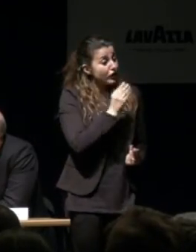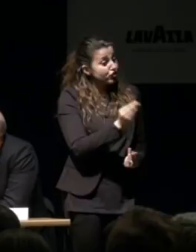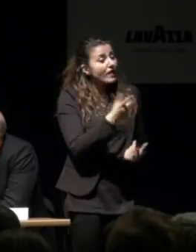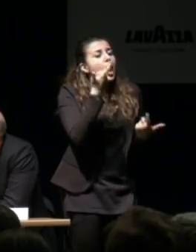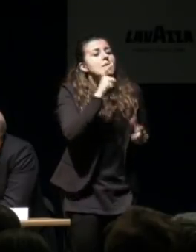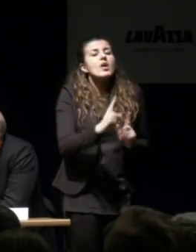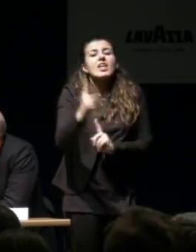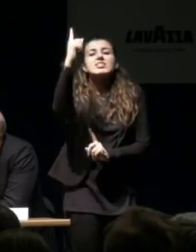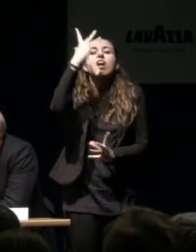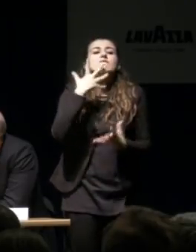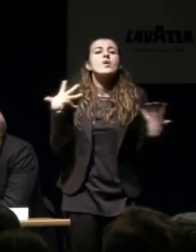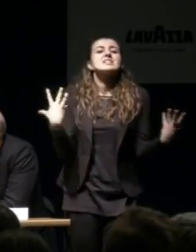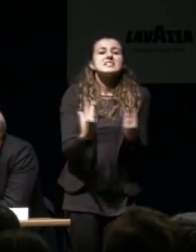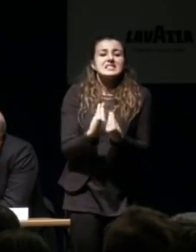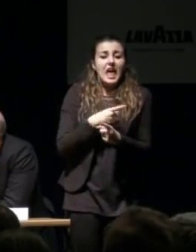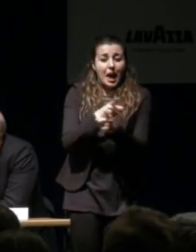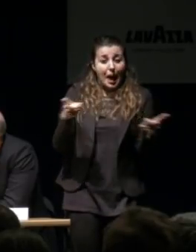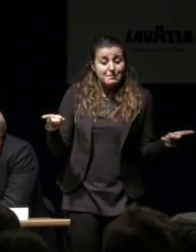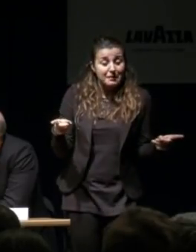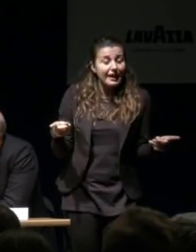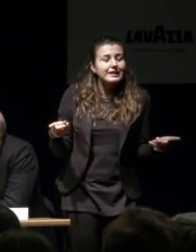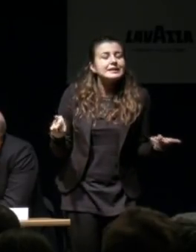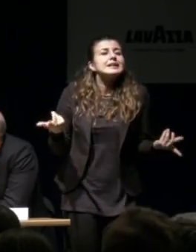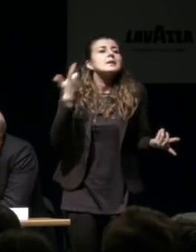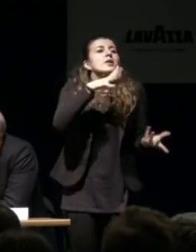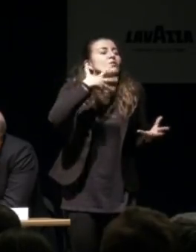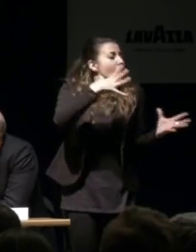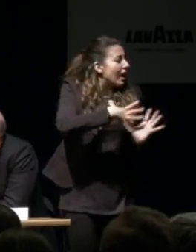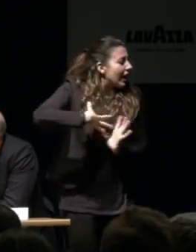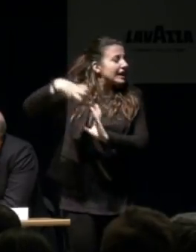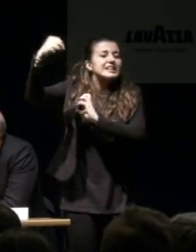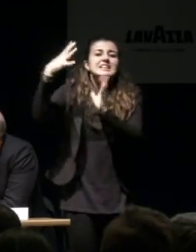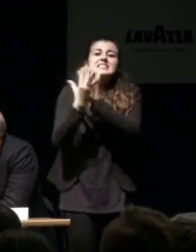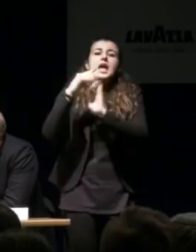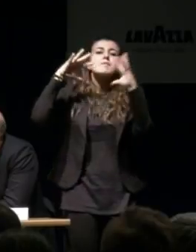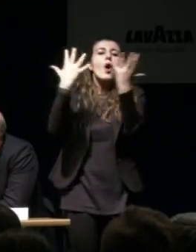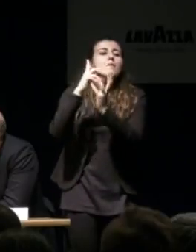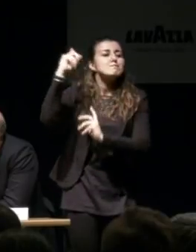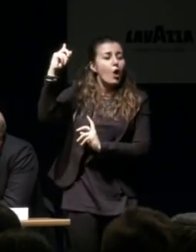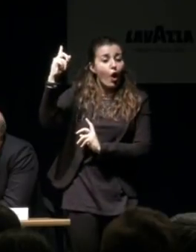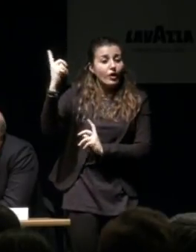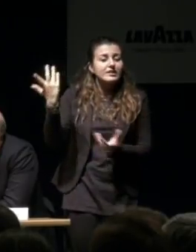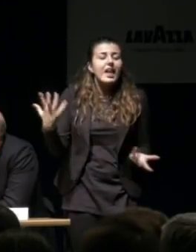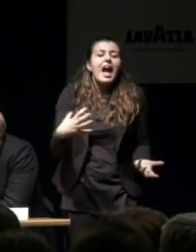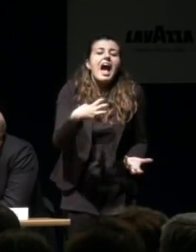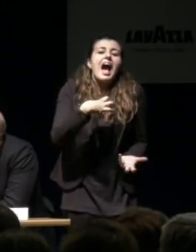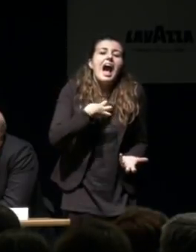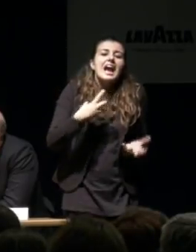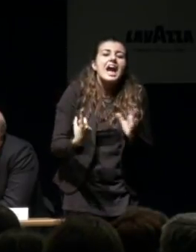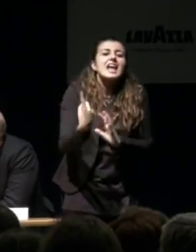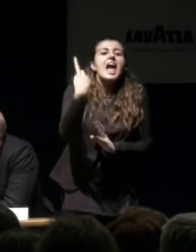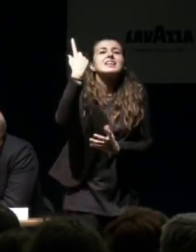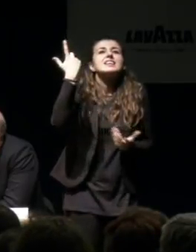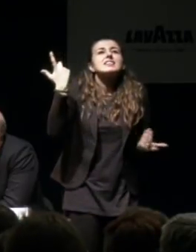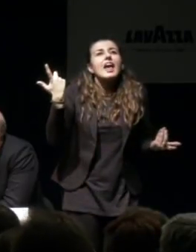lo vogliono con loro vogliono portare nel loro nel loro nel loro mondo di cari agli idee purtroppo